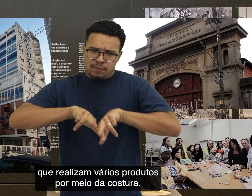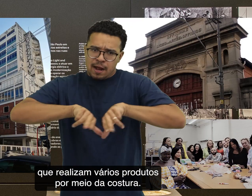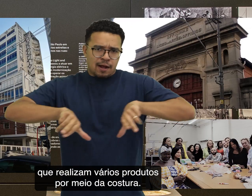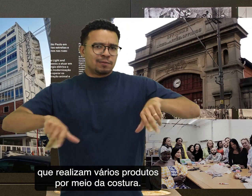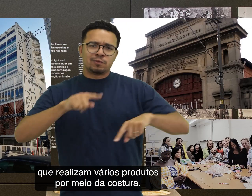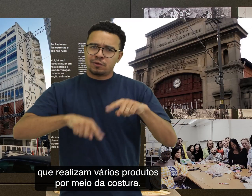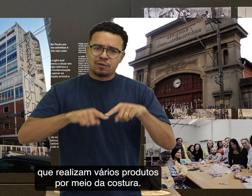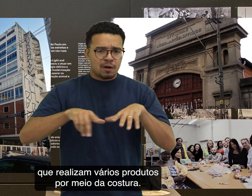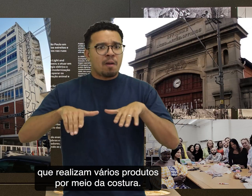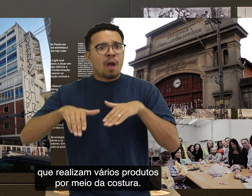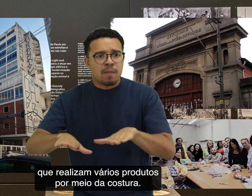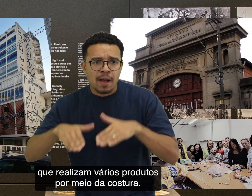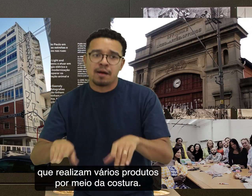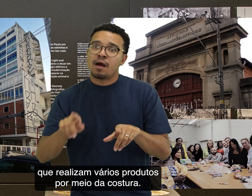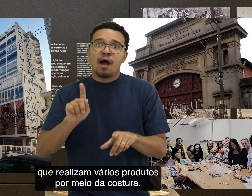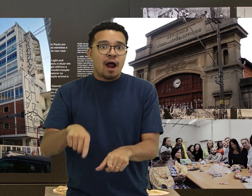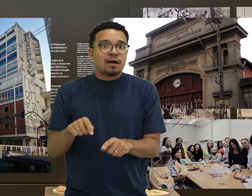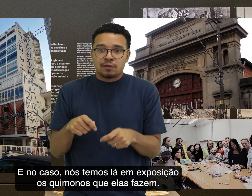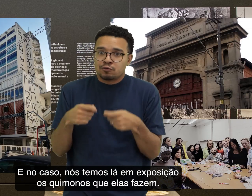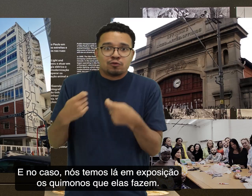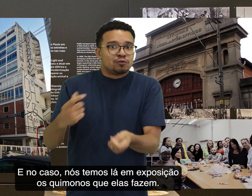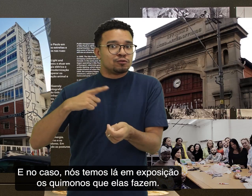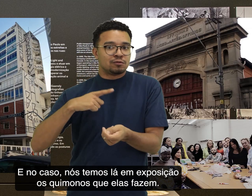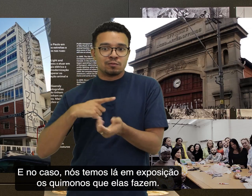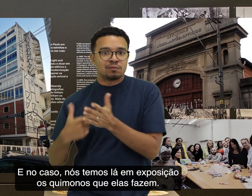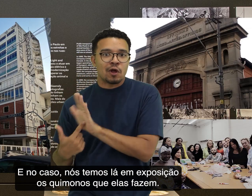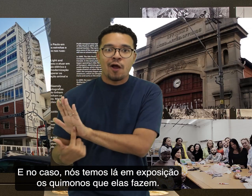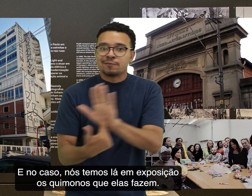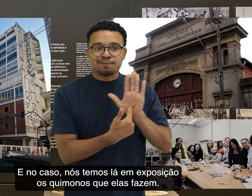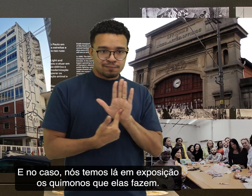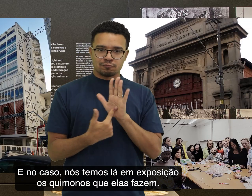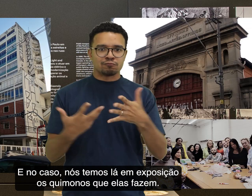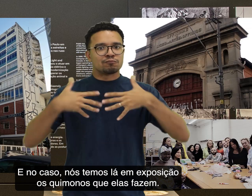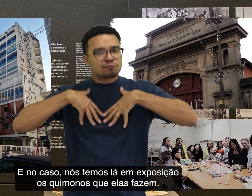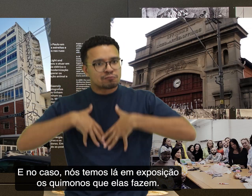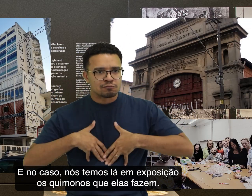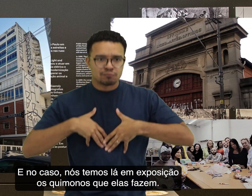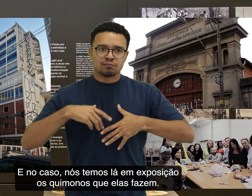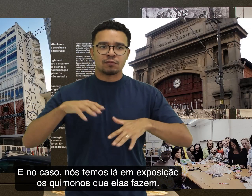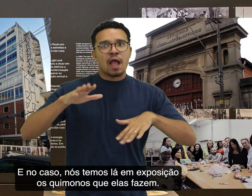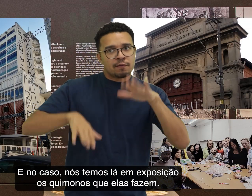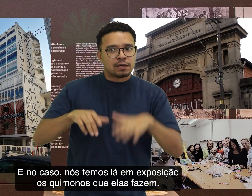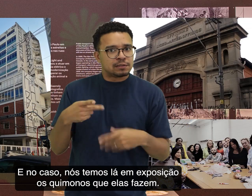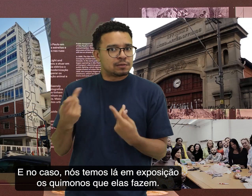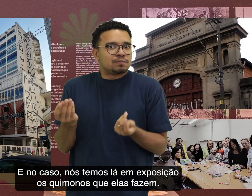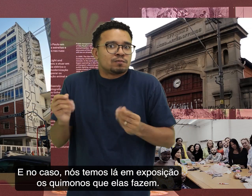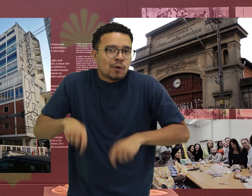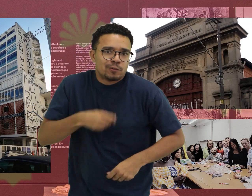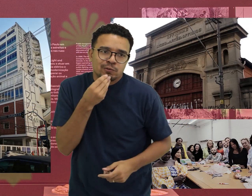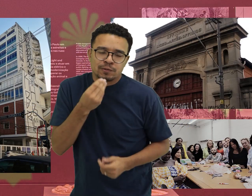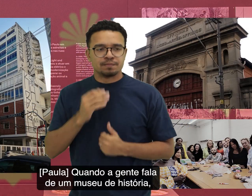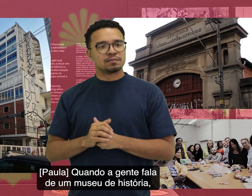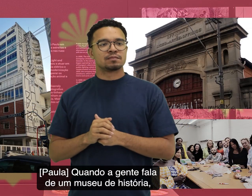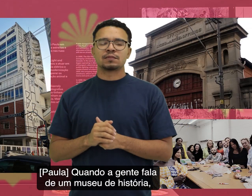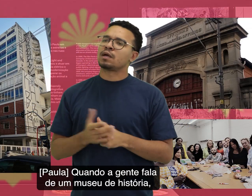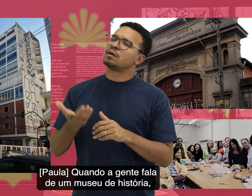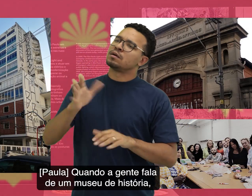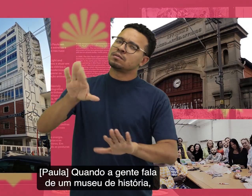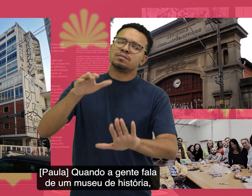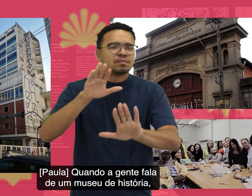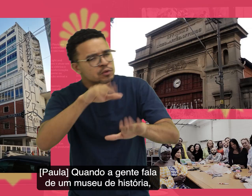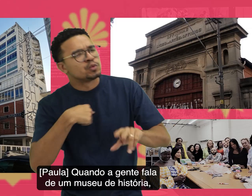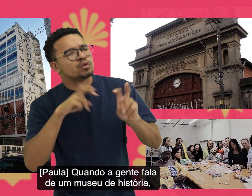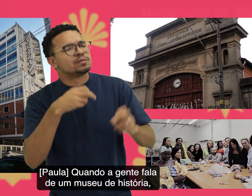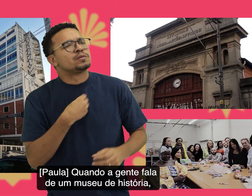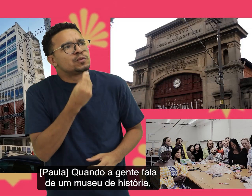realizam vários produtos por meio da costura, e no caso nós temos lá em exposição os kimonos que elas fazem.